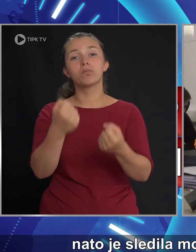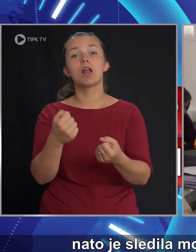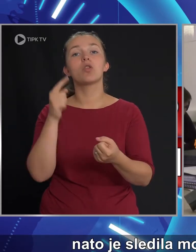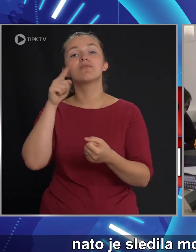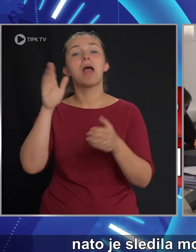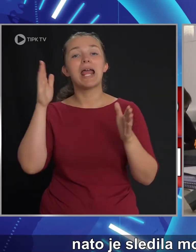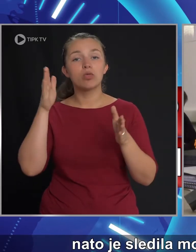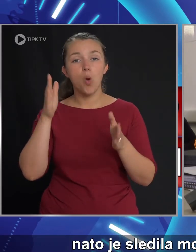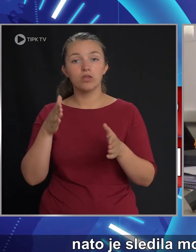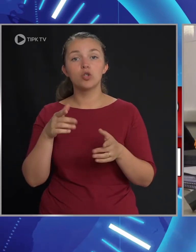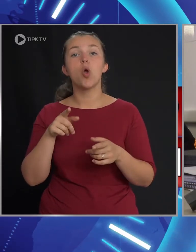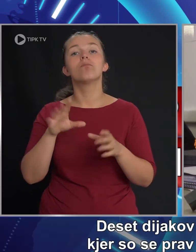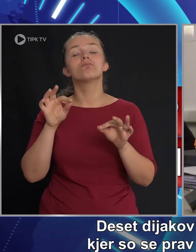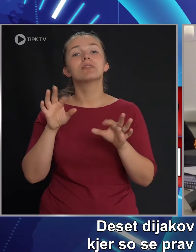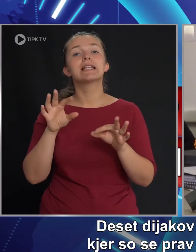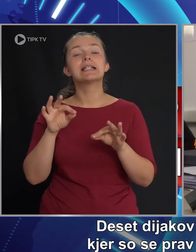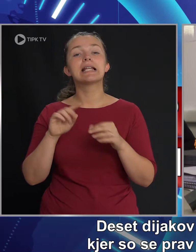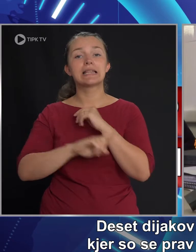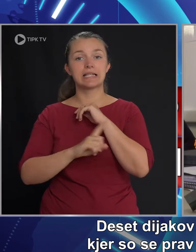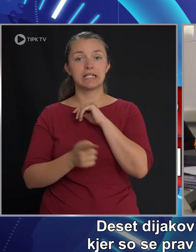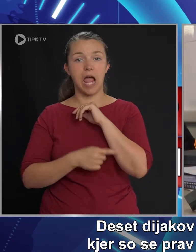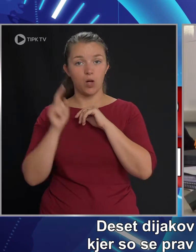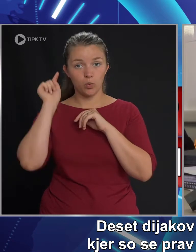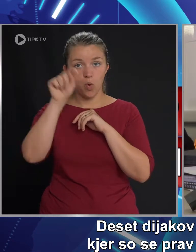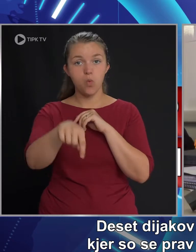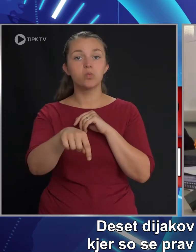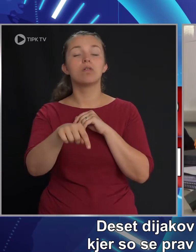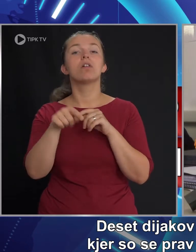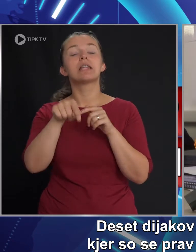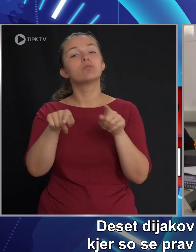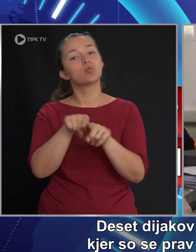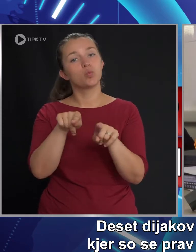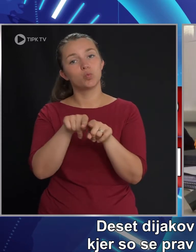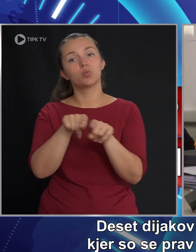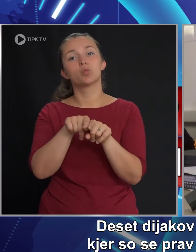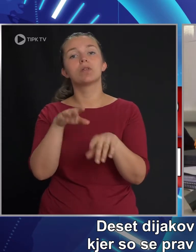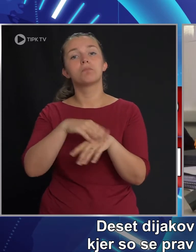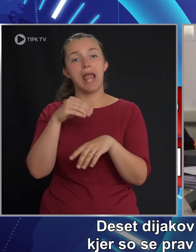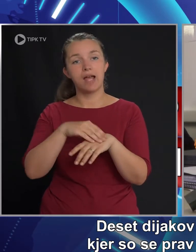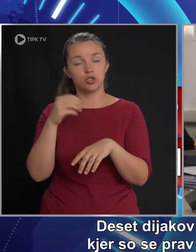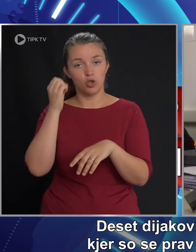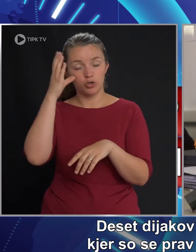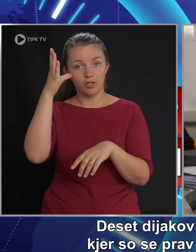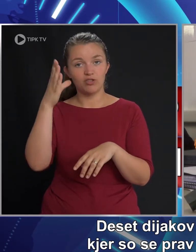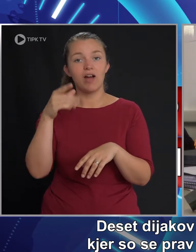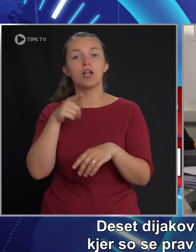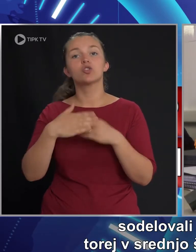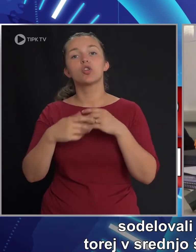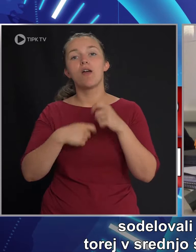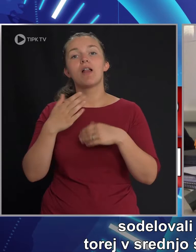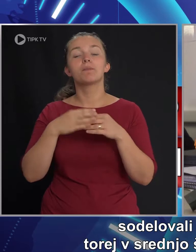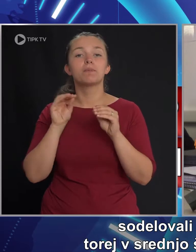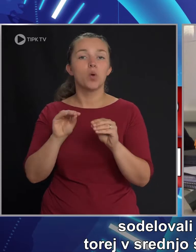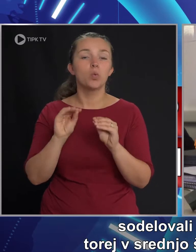mobilnost dijakov v Makedonijo. 10 dijakov smo poslali v Makedonijo, kjer so prav tako se praktično